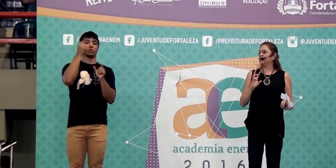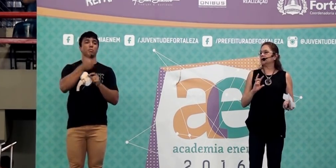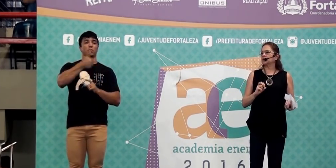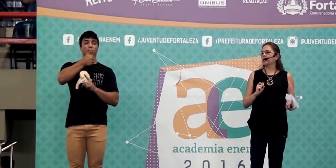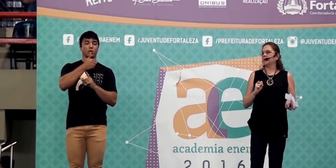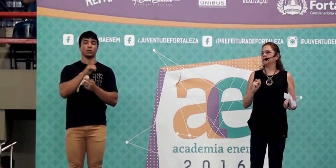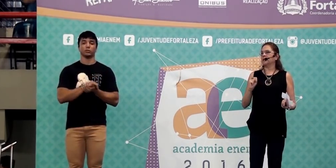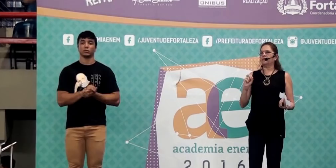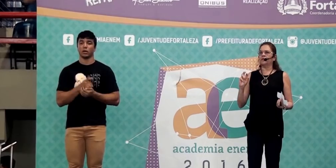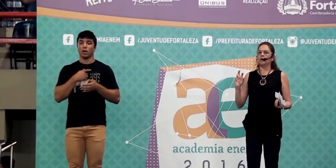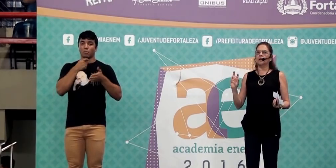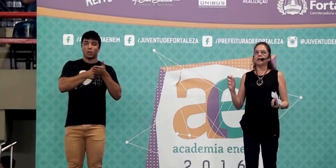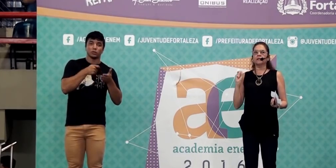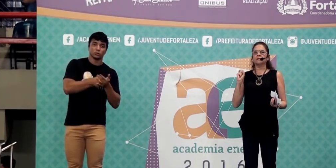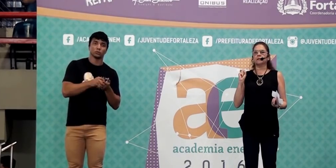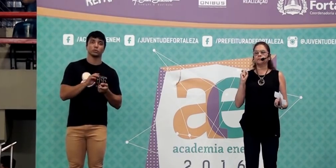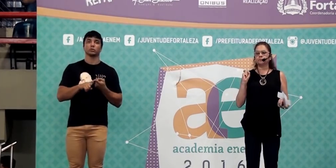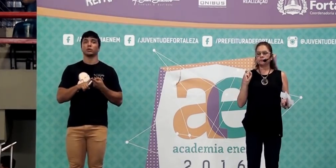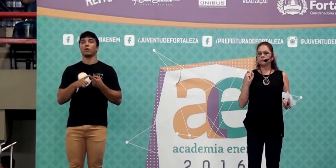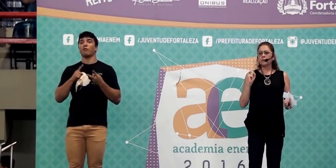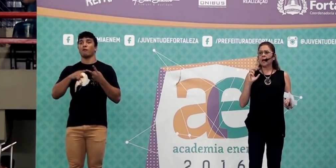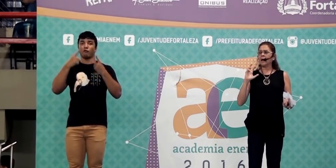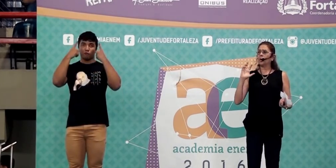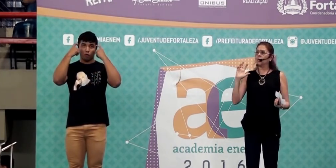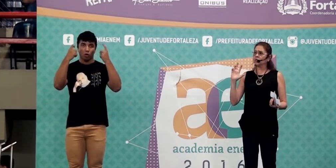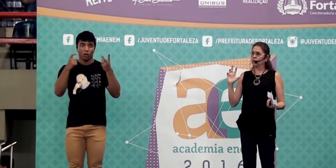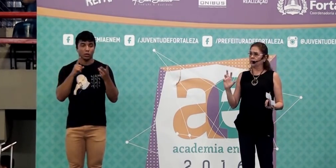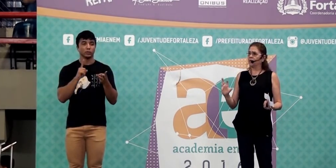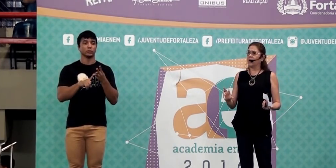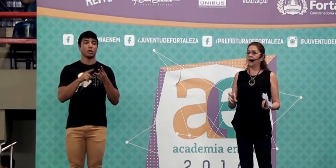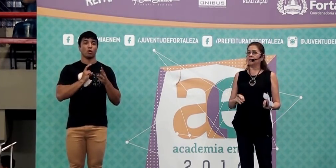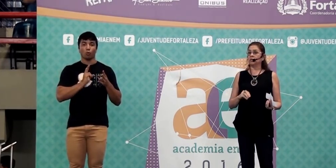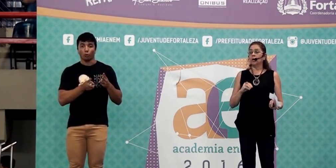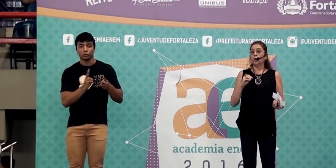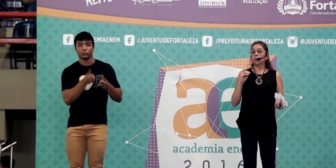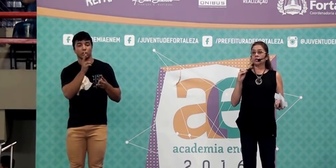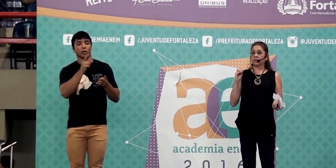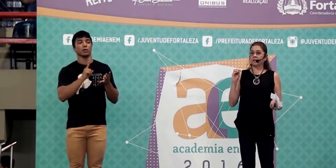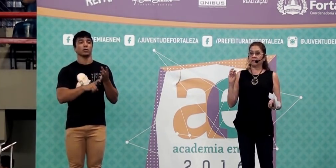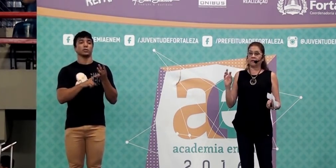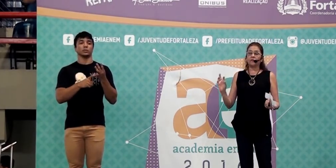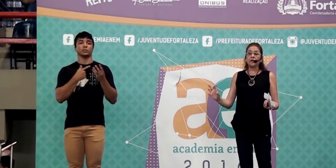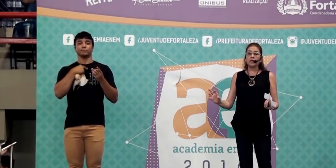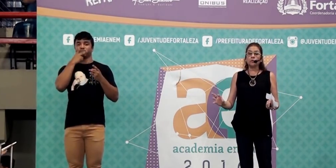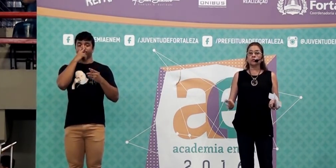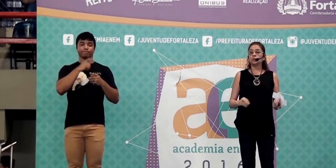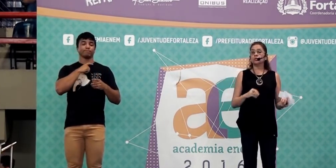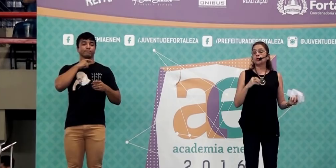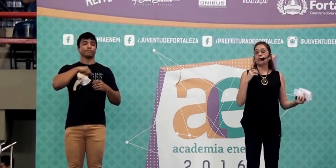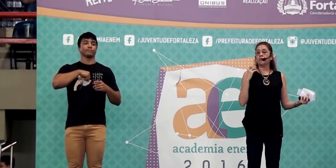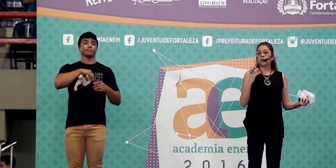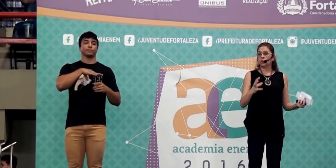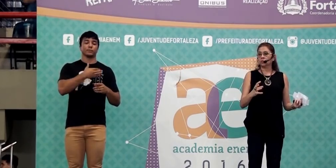tipo a persistência, a violência, a continuidade, os desafios, os